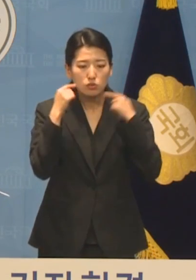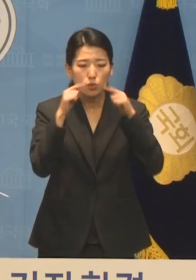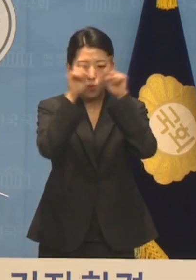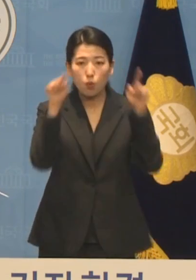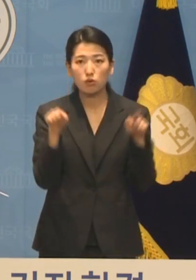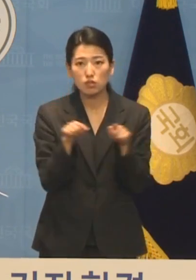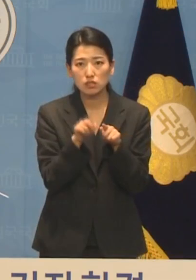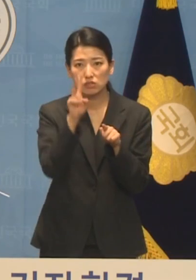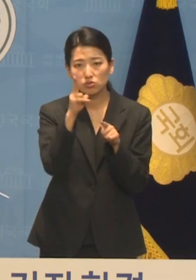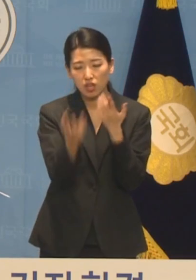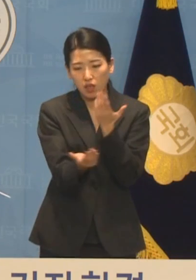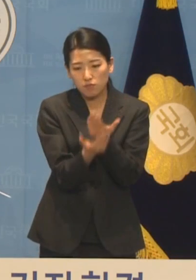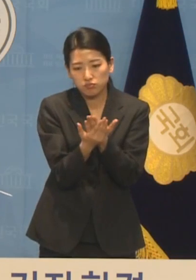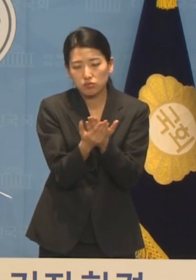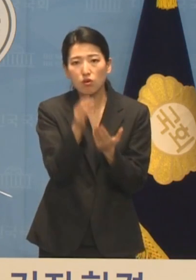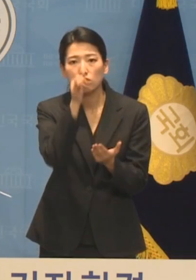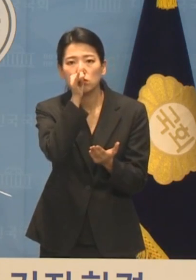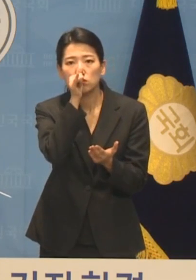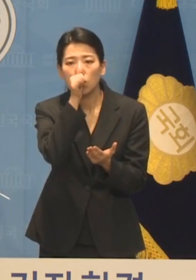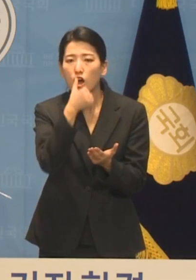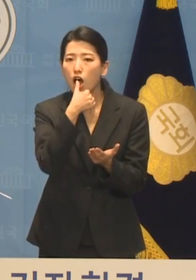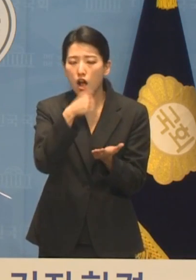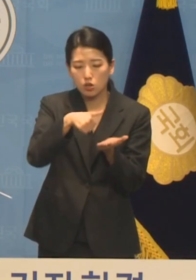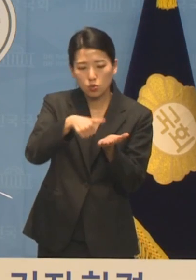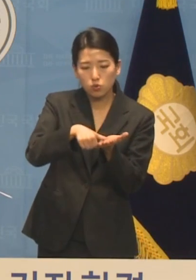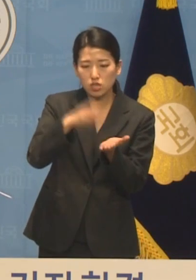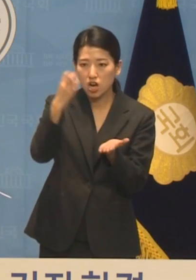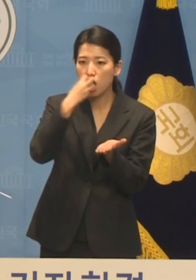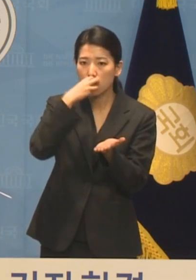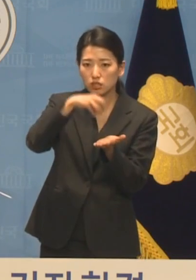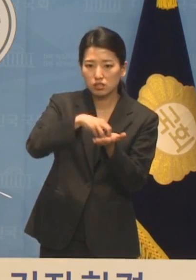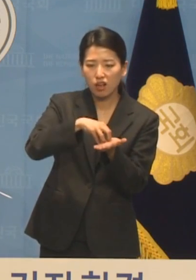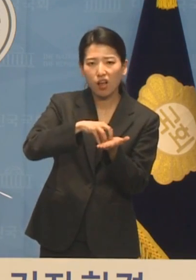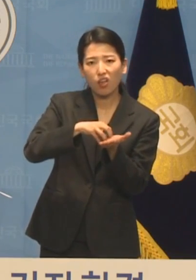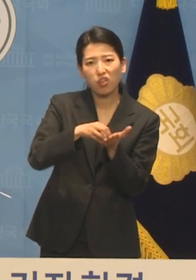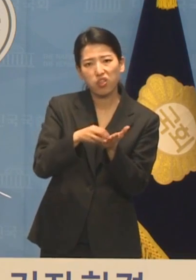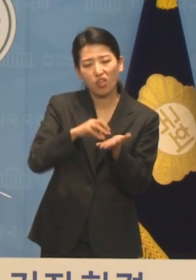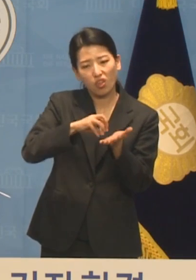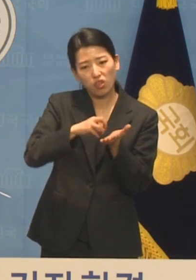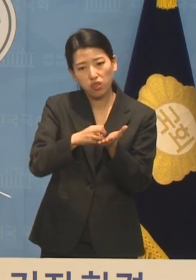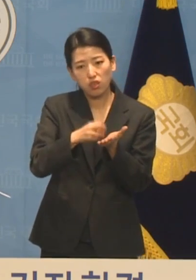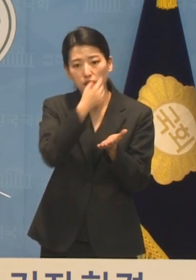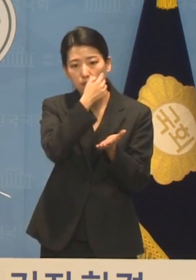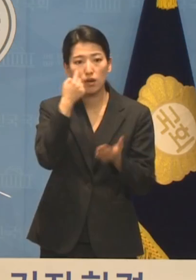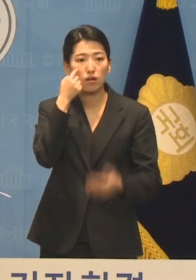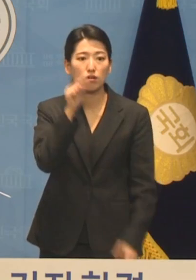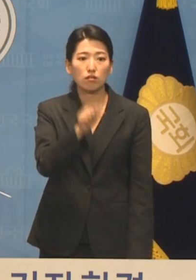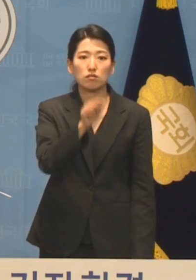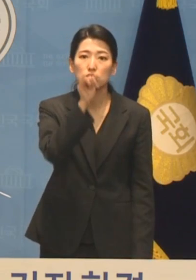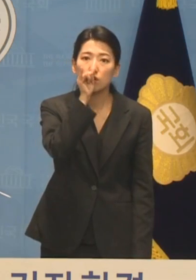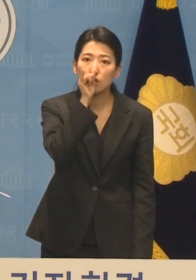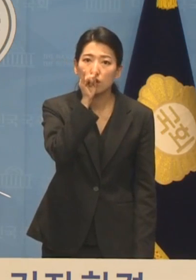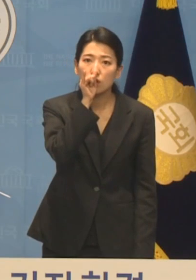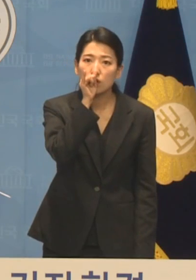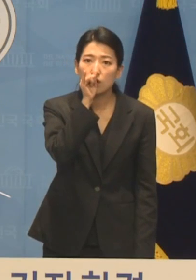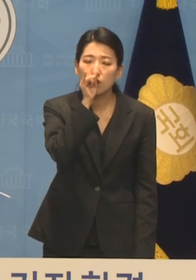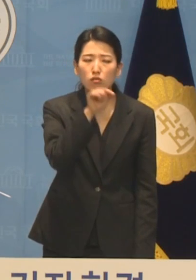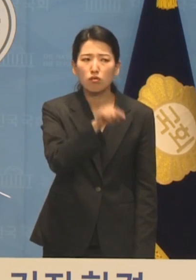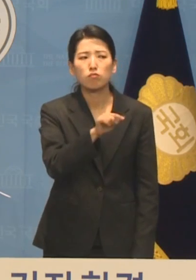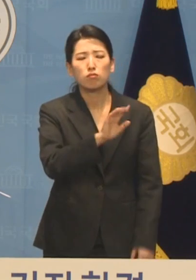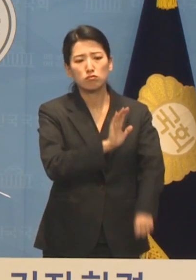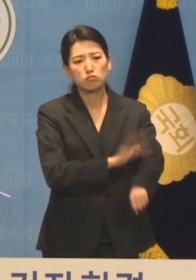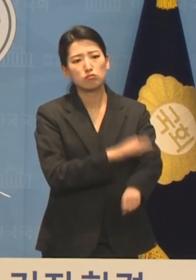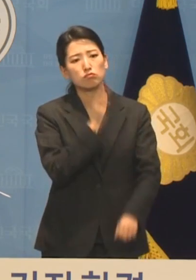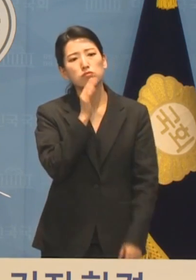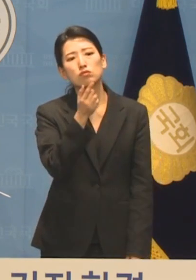붙은 투표지, 인장이 뭉개진 투표지 등 괴이한 투표용지가 발견된다면 과실이 추정이